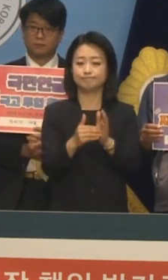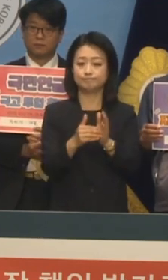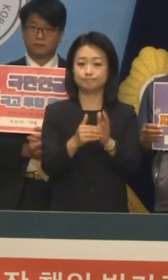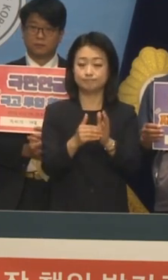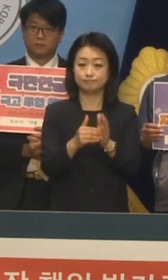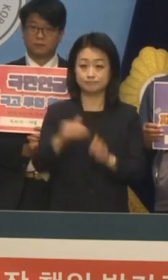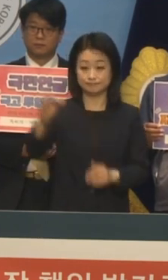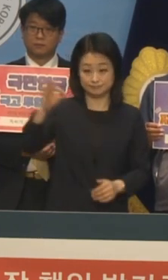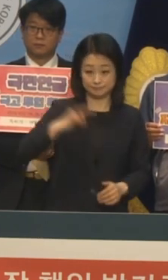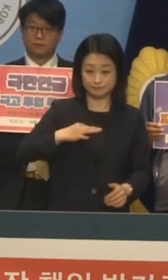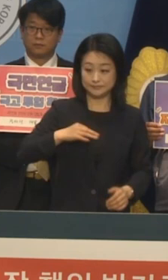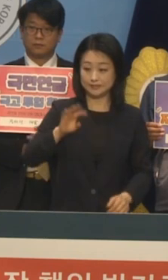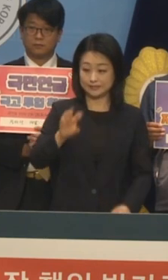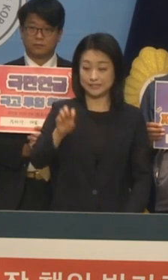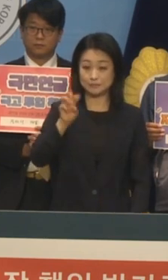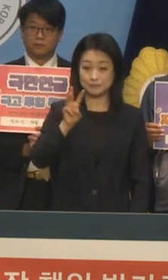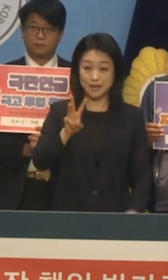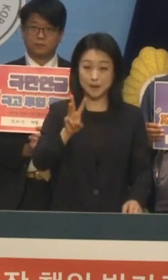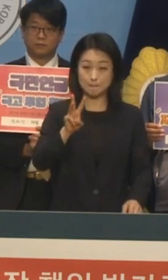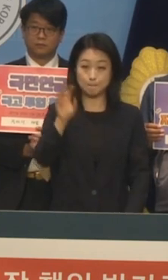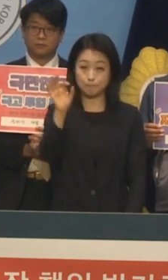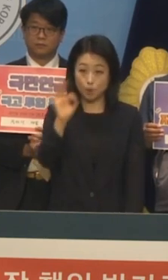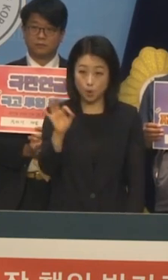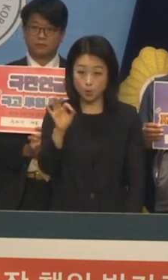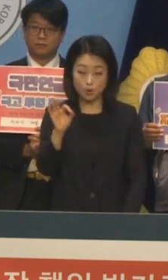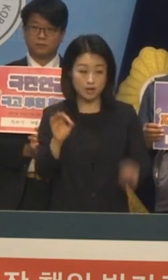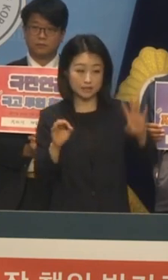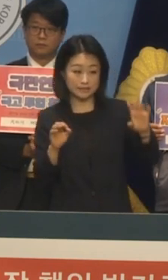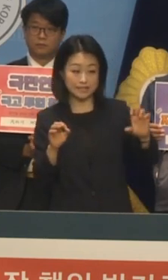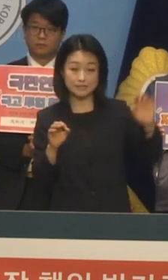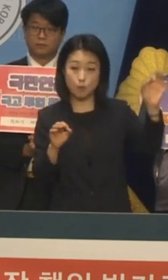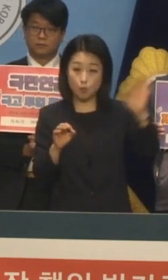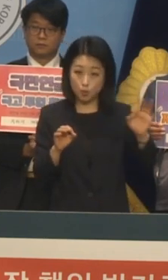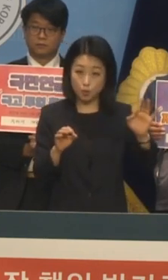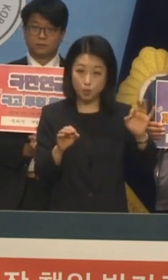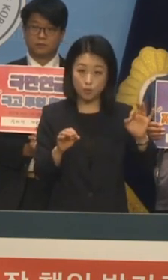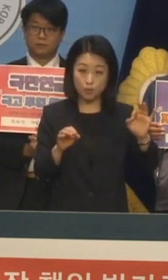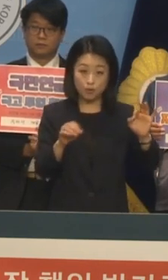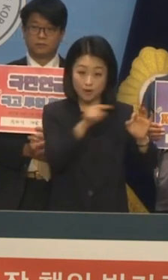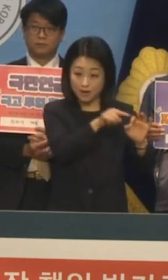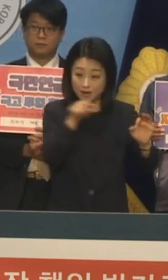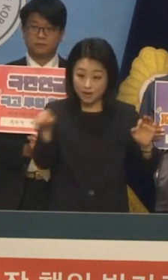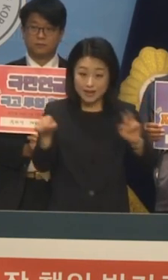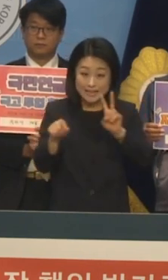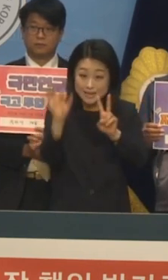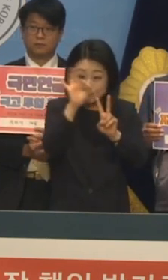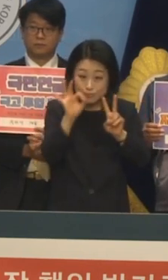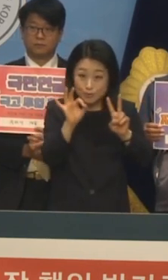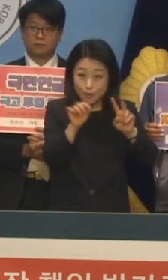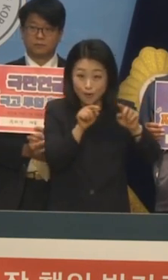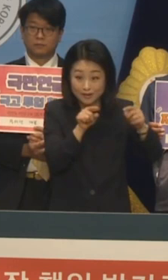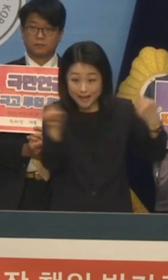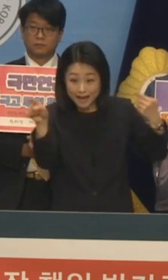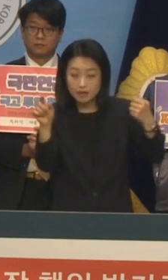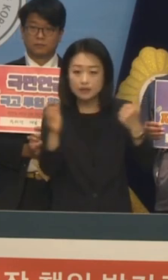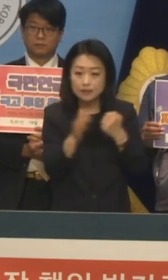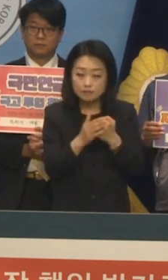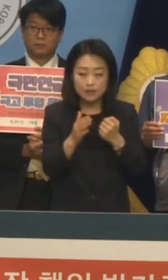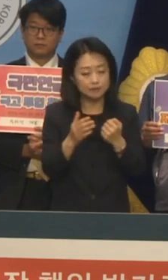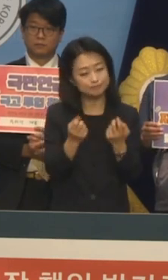소득 대체율 43% 대 45%, 2%의 차이를 좁히지 못했다고